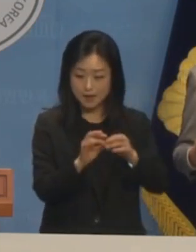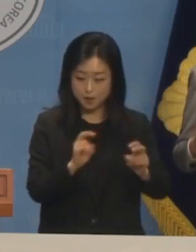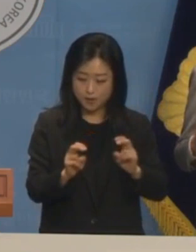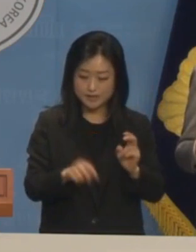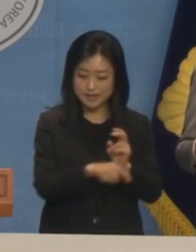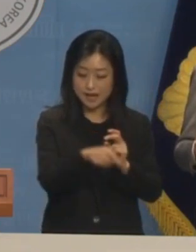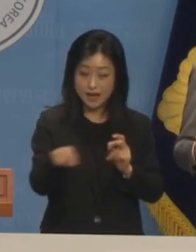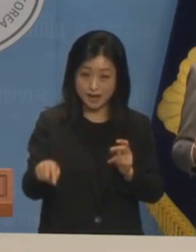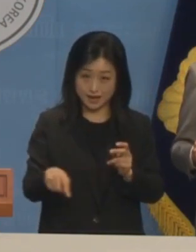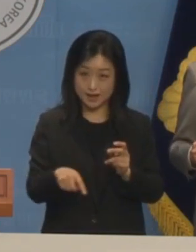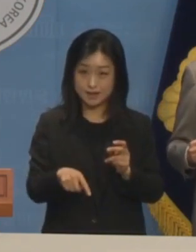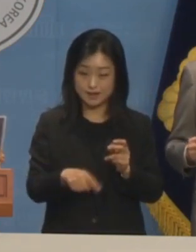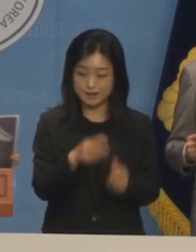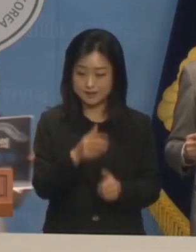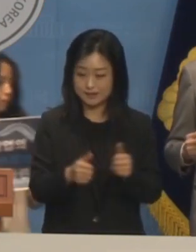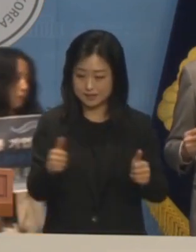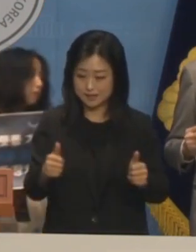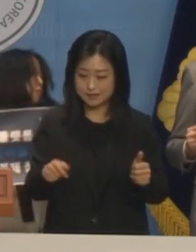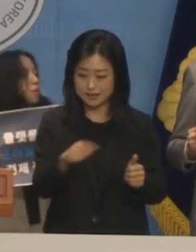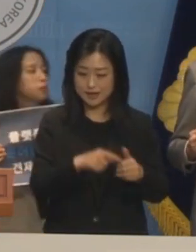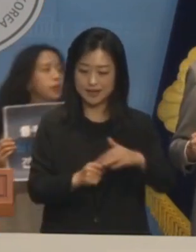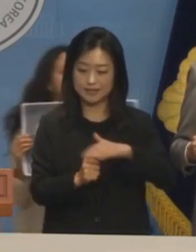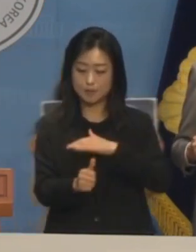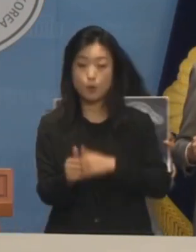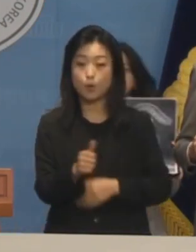공동의장님 발언 함께 모셔보겠습니다.